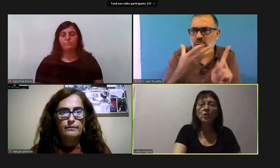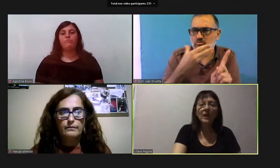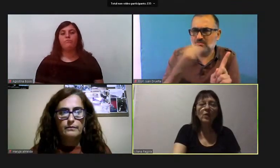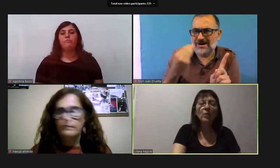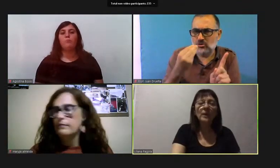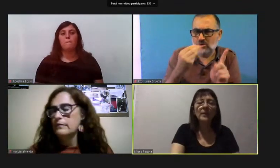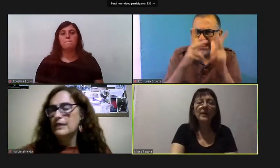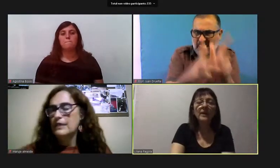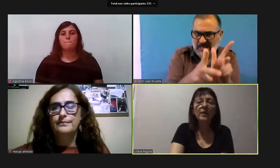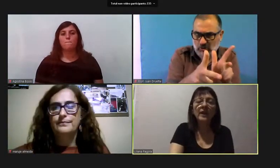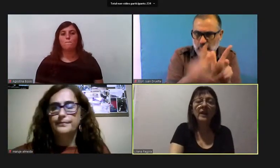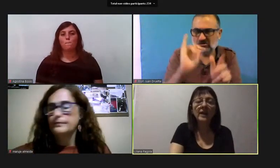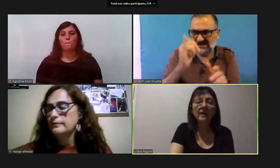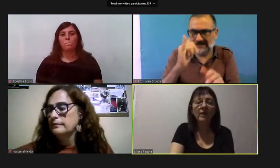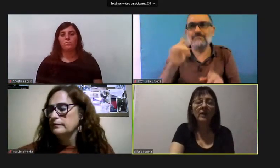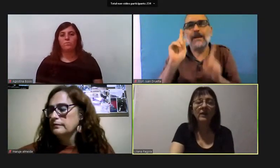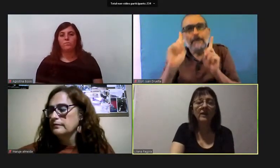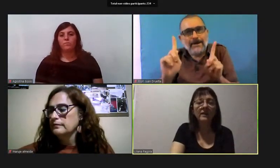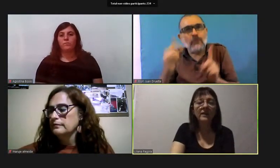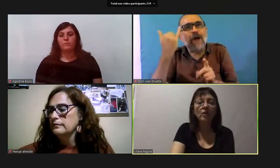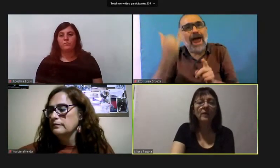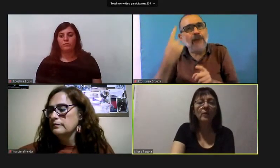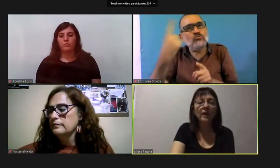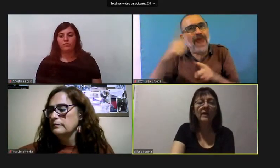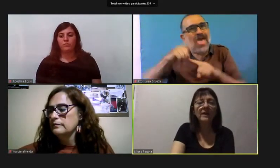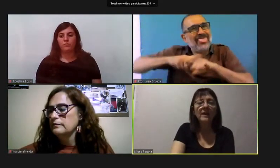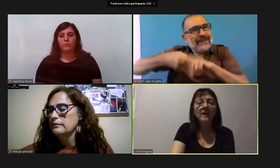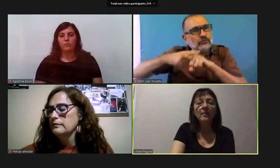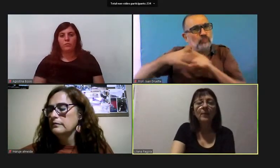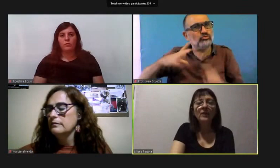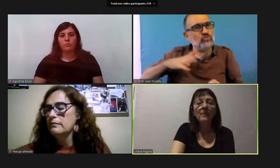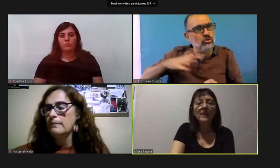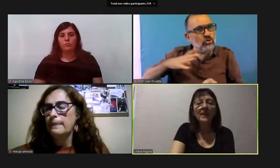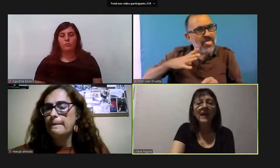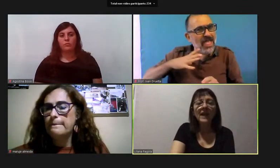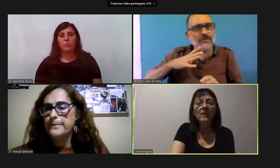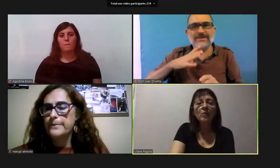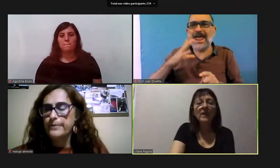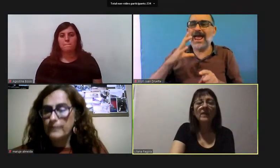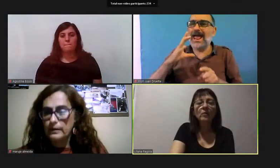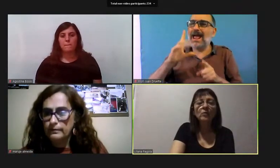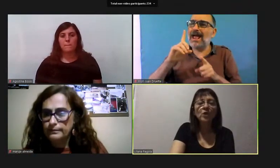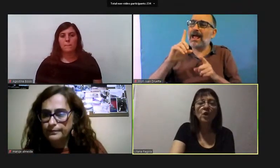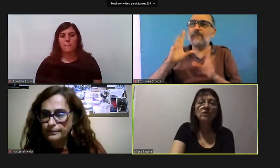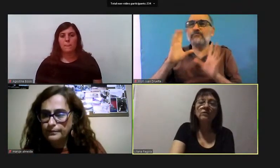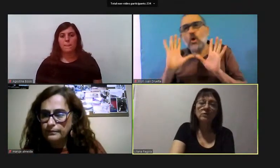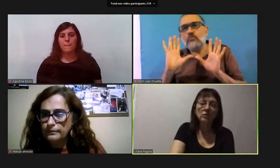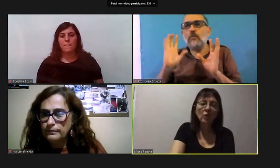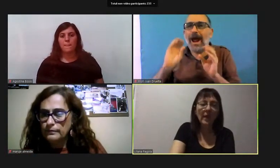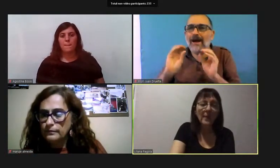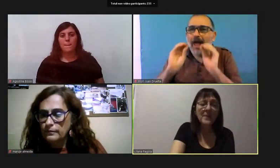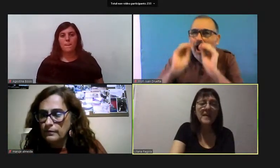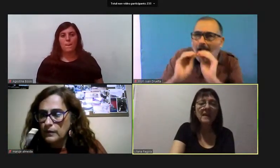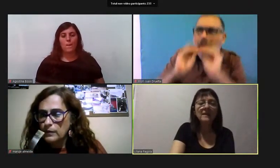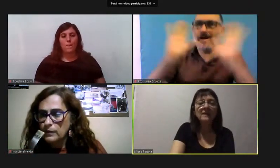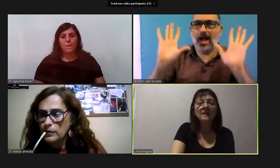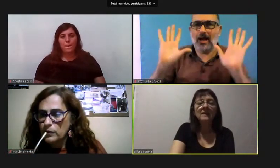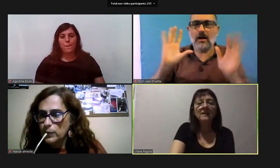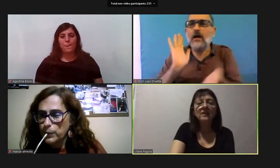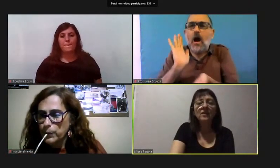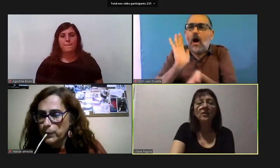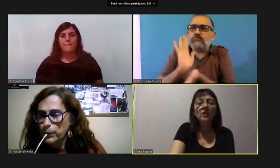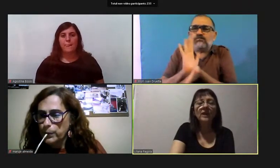Sí, yo algo breve quiero agregar a lo que dijo Maruje, pero también hay una discusión